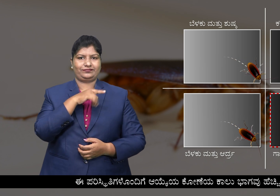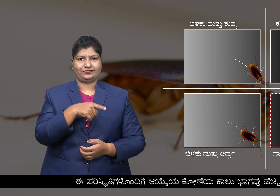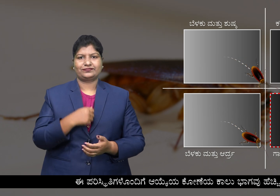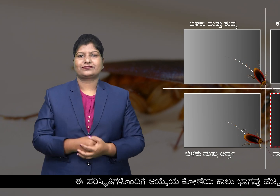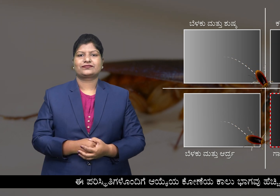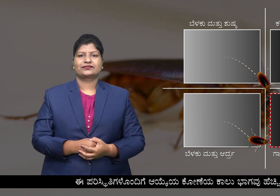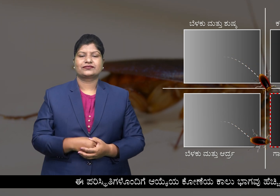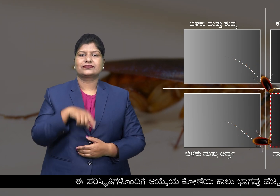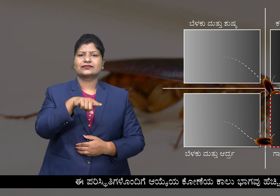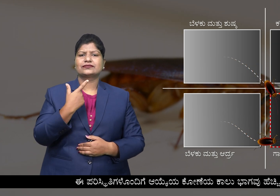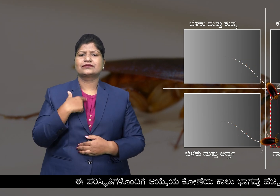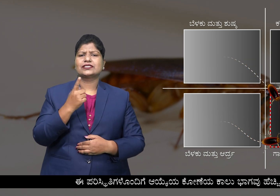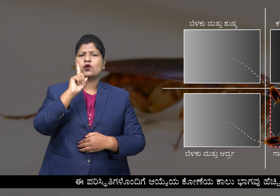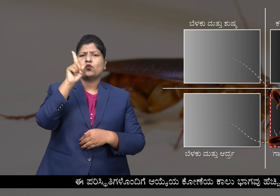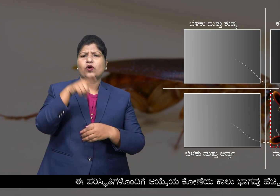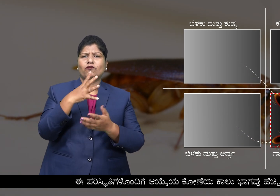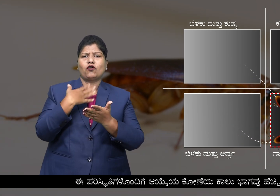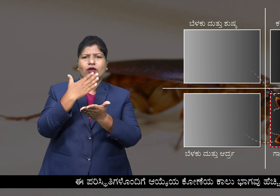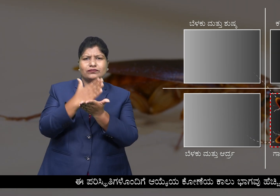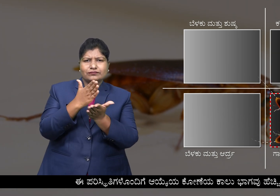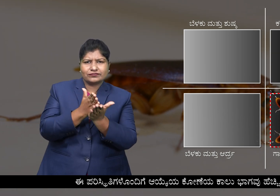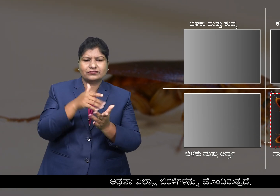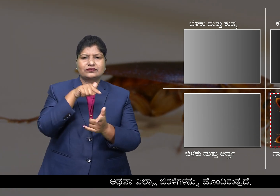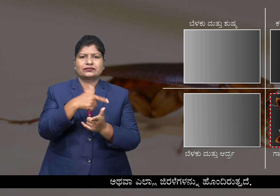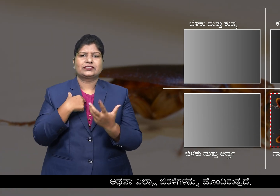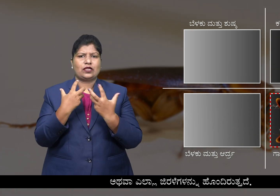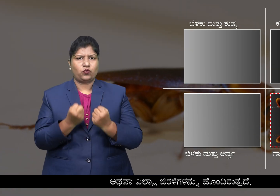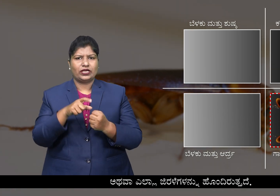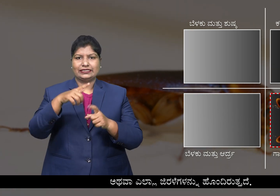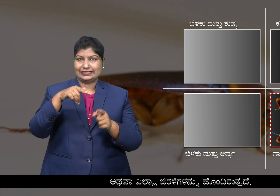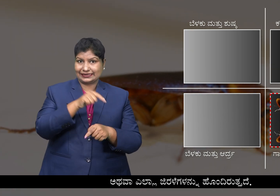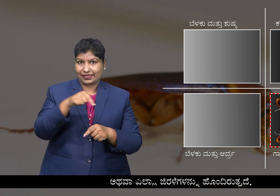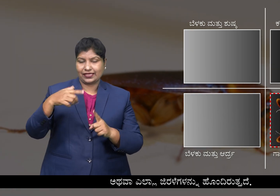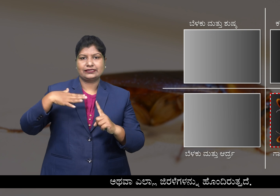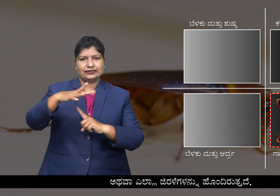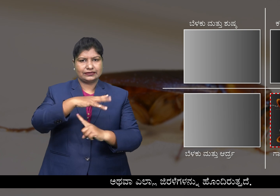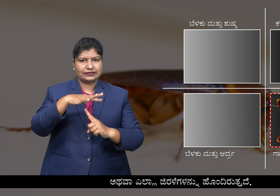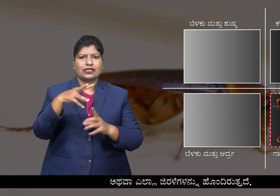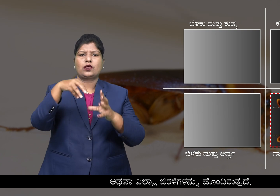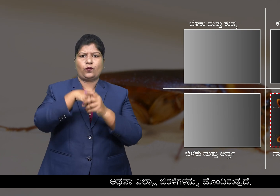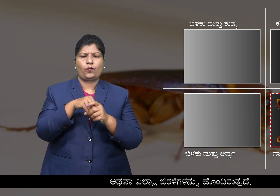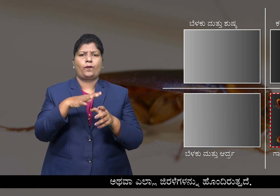ಈ ಪರಿಸ್ಥಿತಿಗಳೊಂದಿಗೆ ಆಯ್ಕೆಯ ಕೋಣೆಯ ಕಾಲು ಭಾಗವು ಹೆಚ್ಚಿನ ಅಥವಾ ಎಲ್ಲಾ ಜಿರಳೆಗಳನ್ನ ಹೊಂದಿರುತ್ತದೆ.